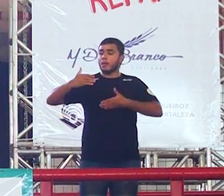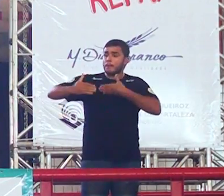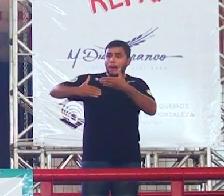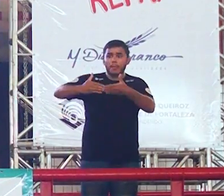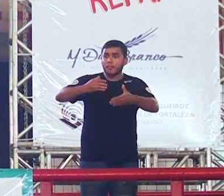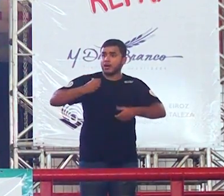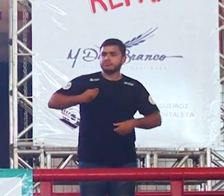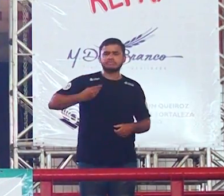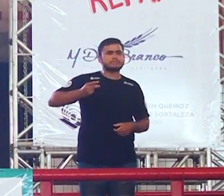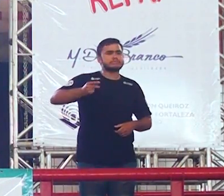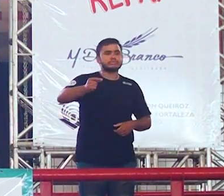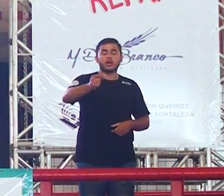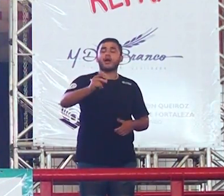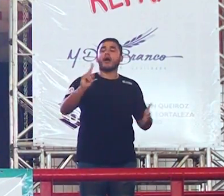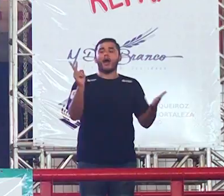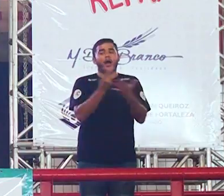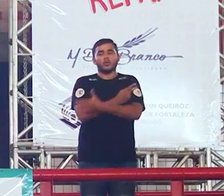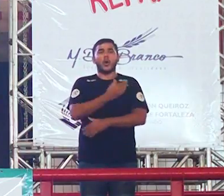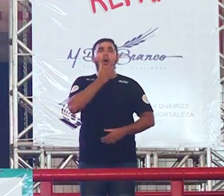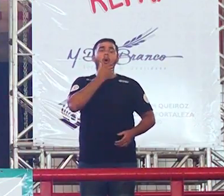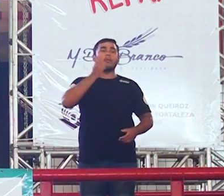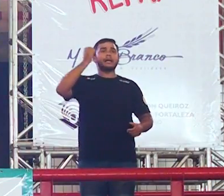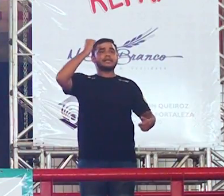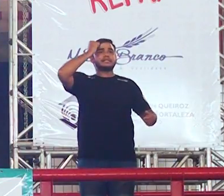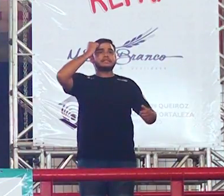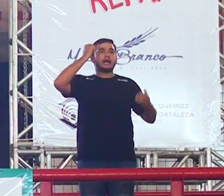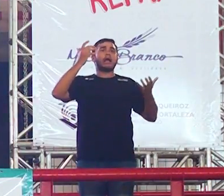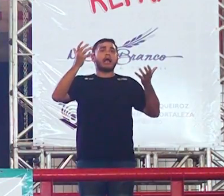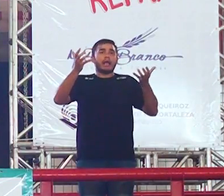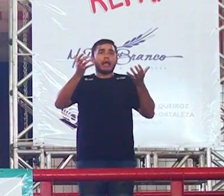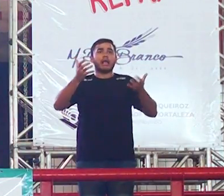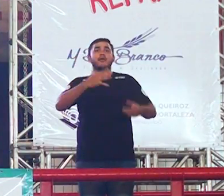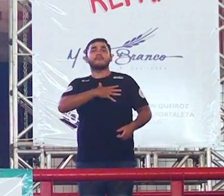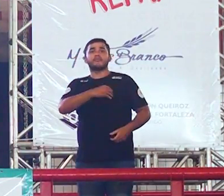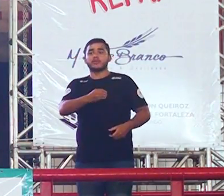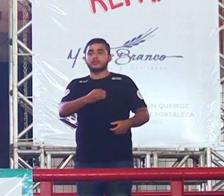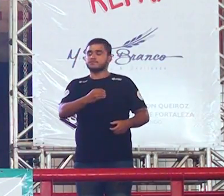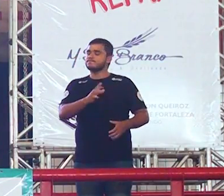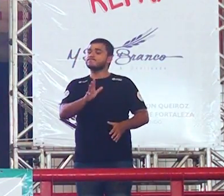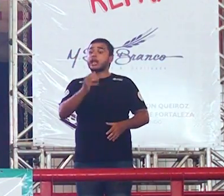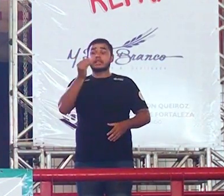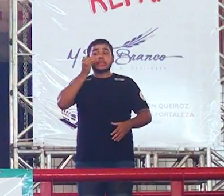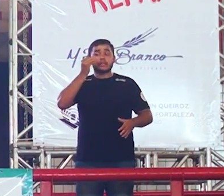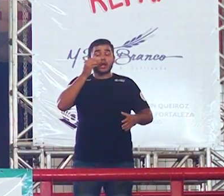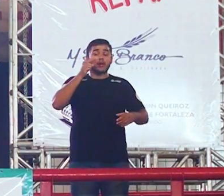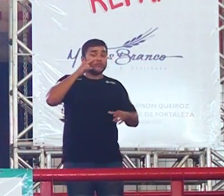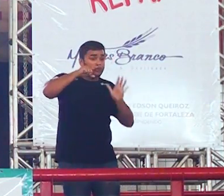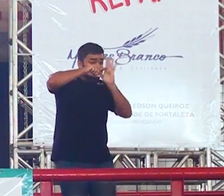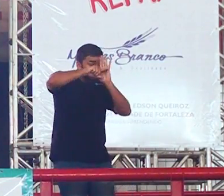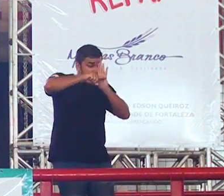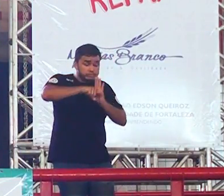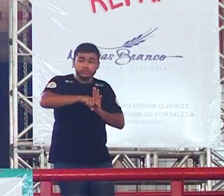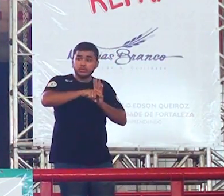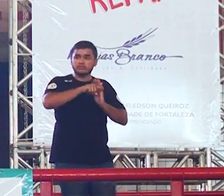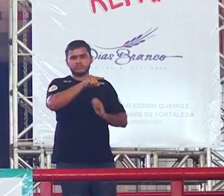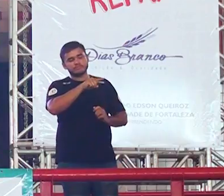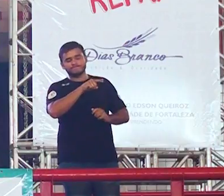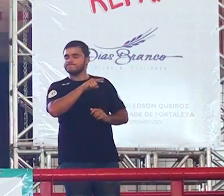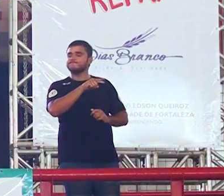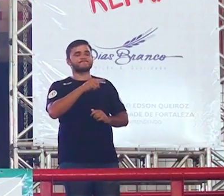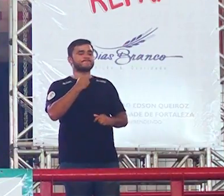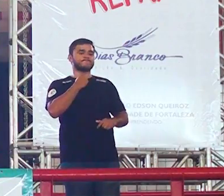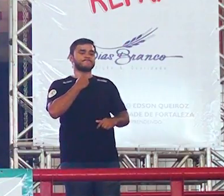que o homem ele fique estéril de uma vez por todas. Por quê? Porque os espermatozoides, meu povo,